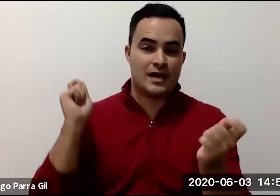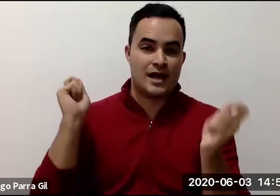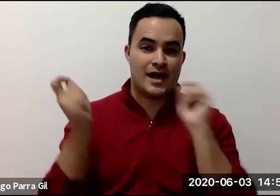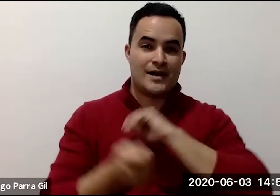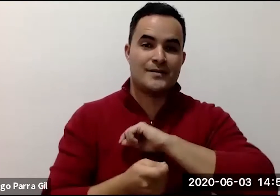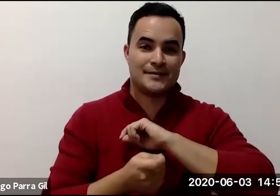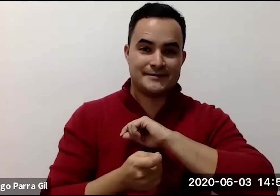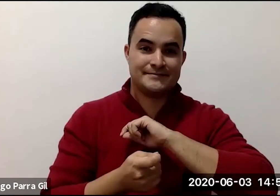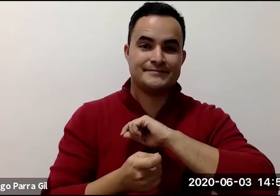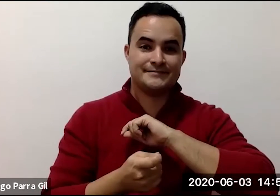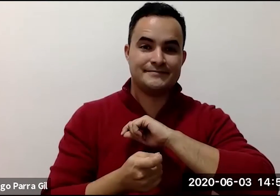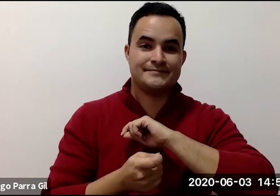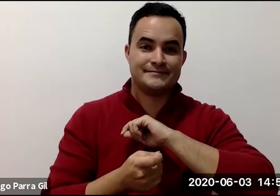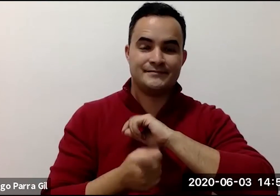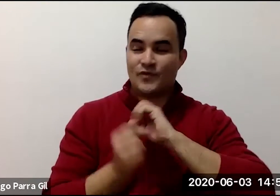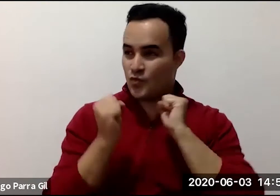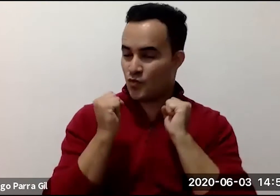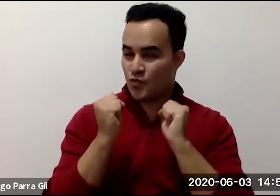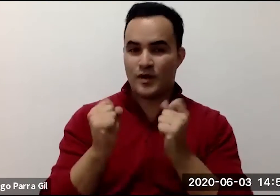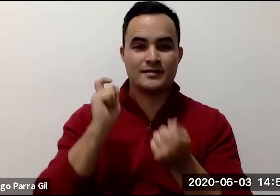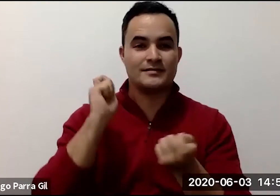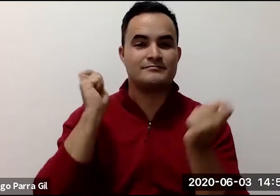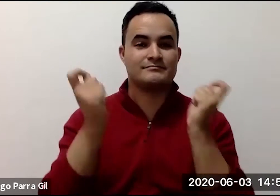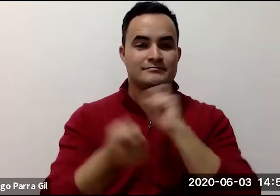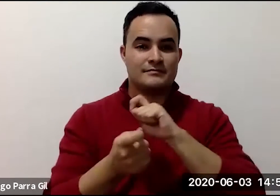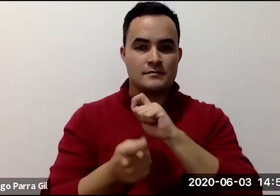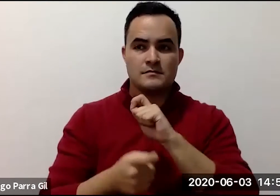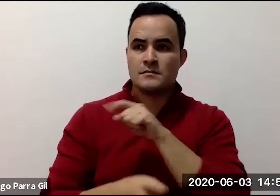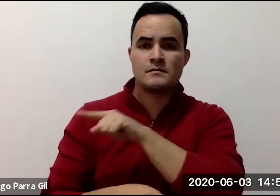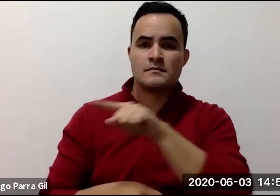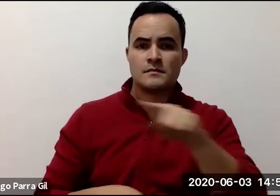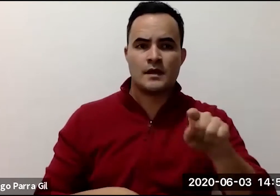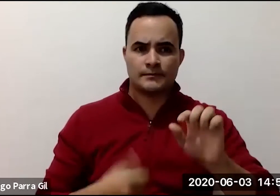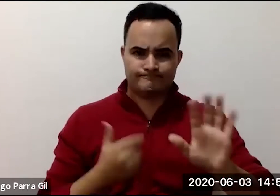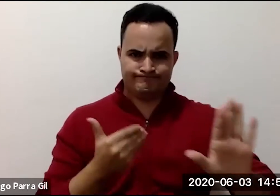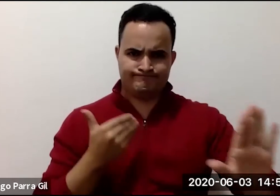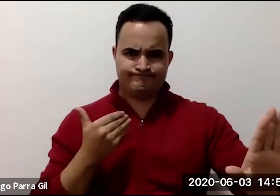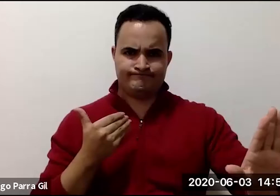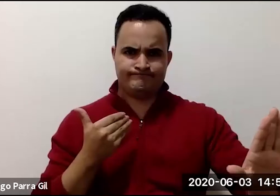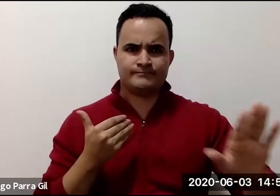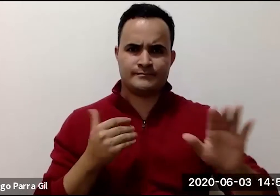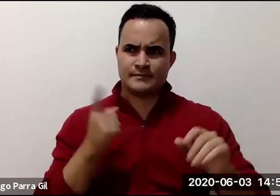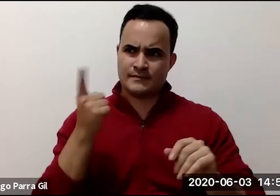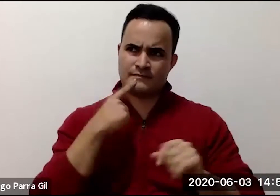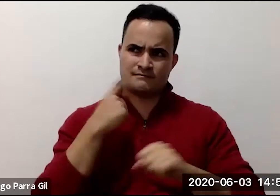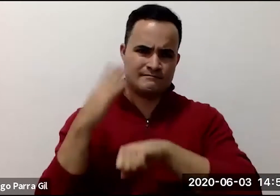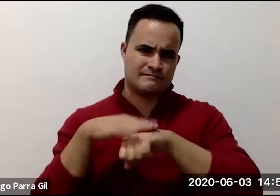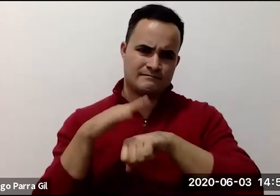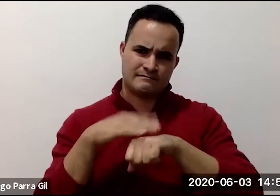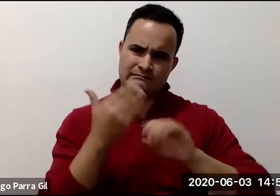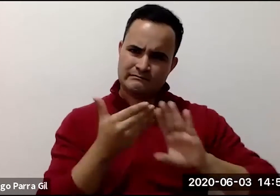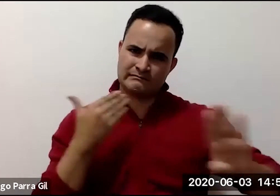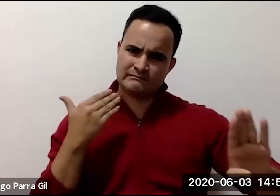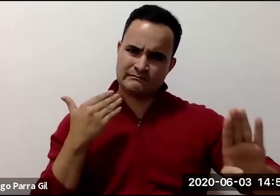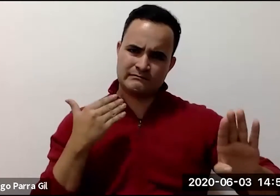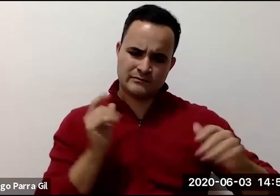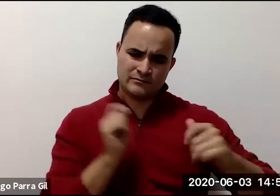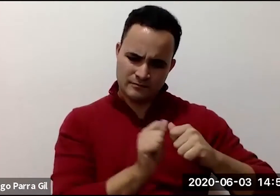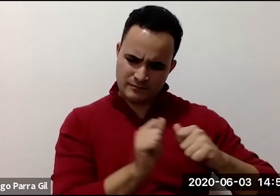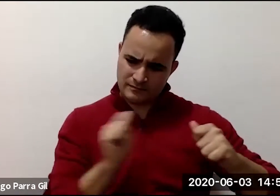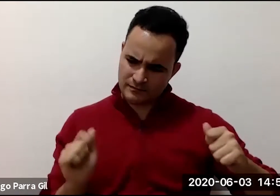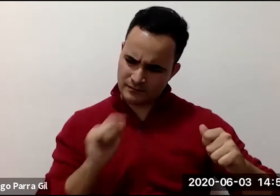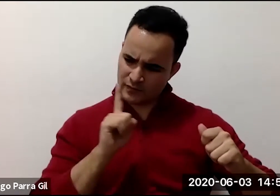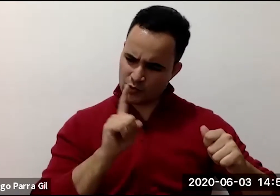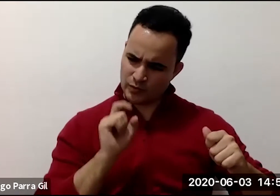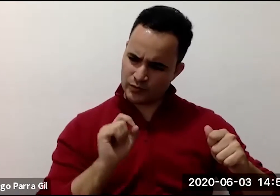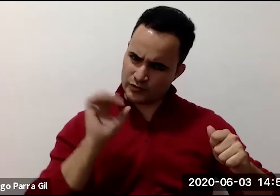algunas personas piden la distancia que te solicita de 1.5 metros,